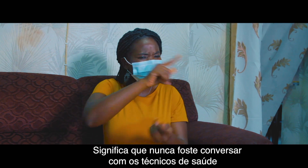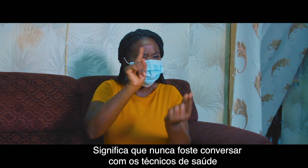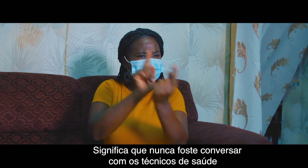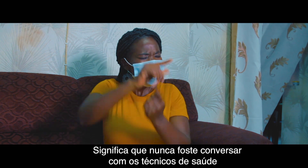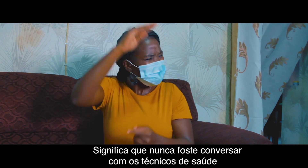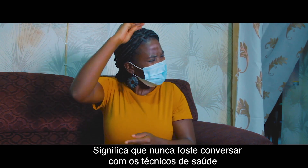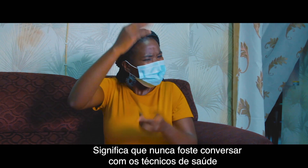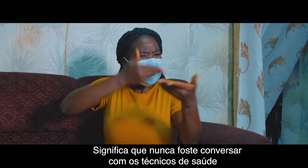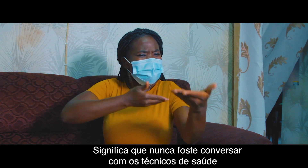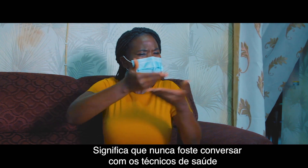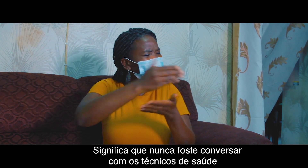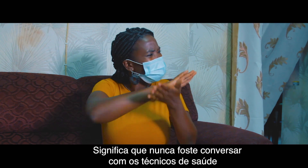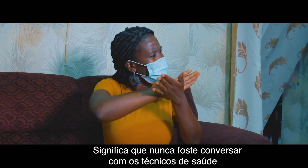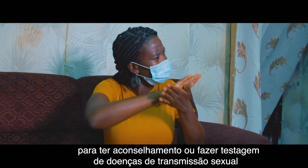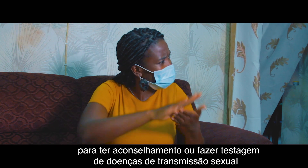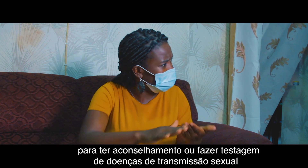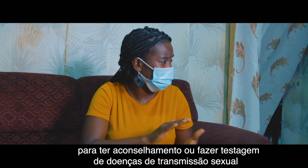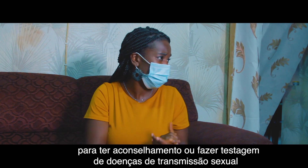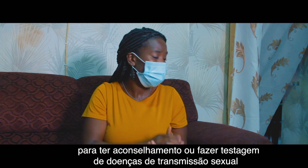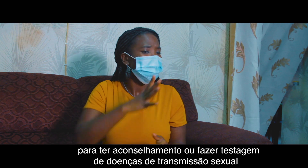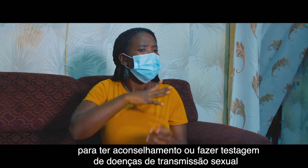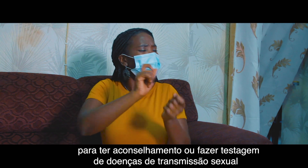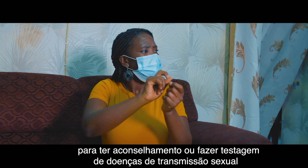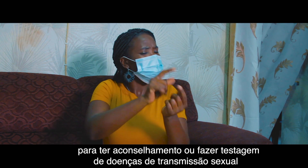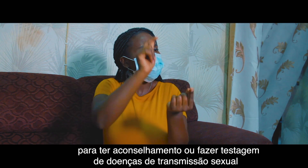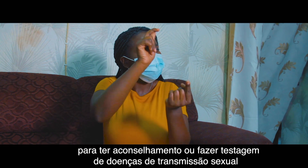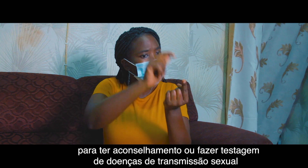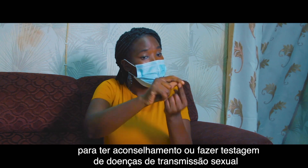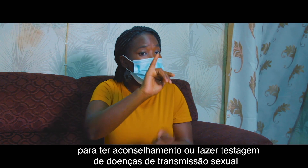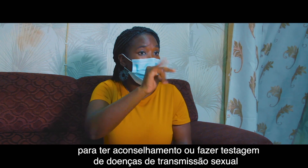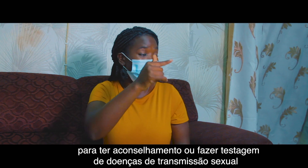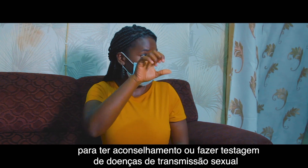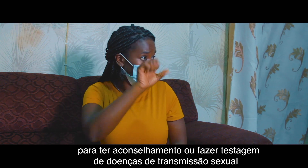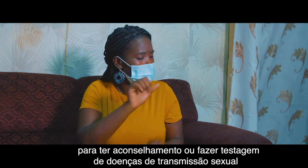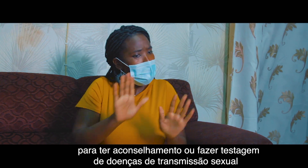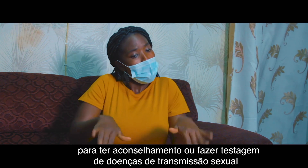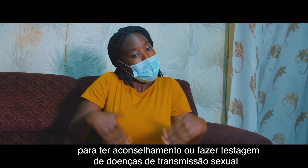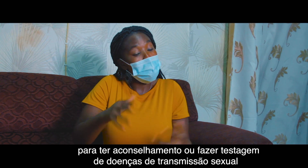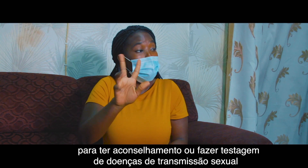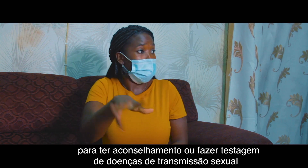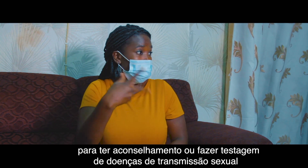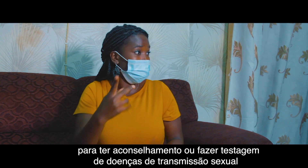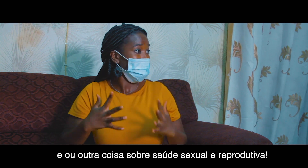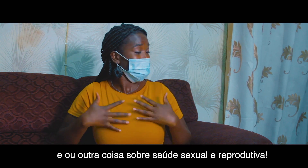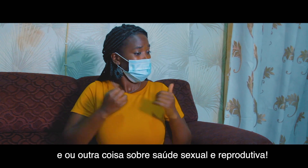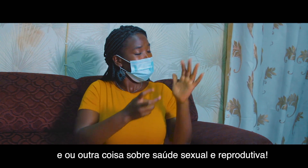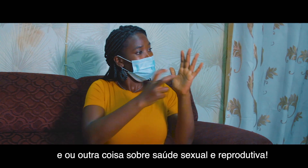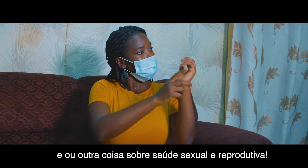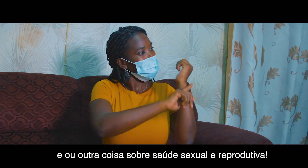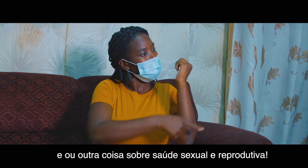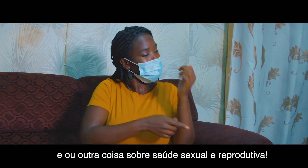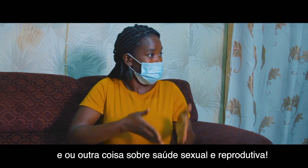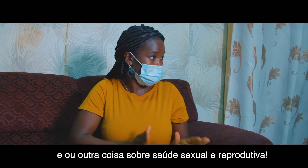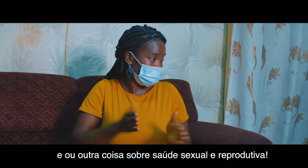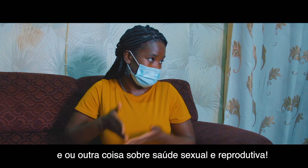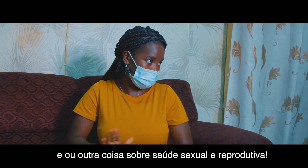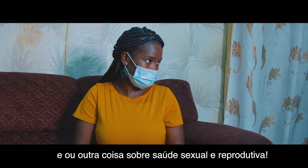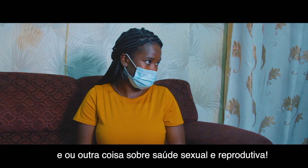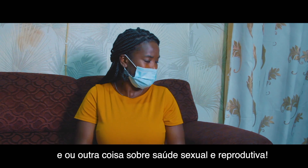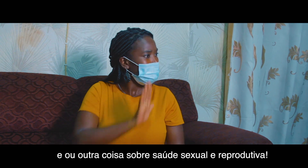foste conversar com os técnicos de saúde para ter aconselhamento ou fazer testagem de doenças de transmissão sexual e outra coisa sobre